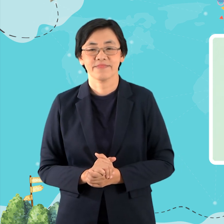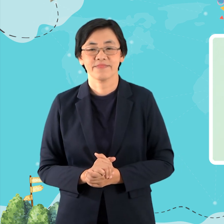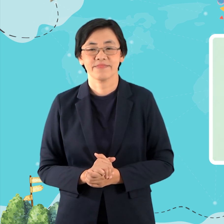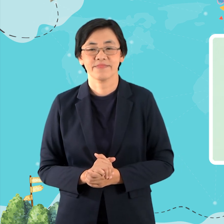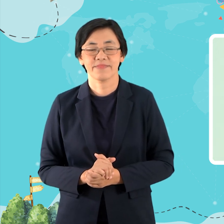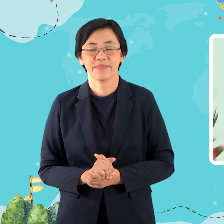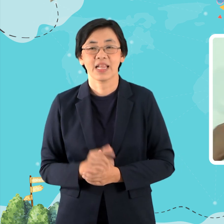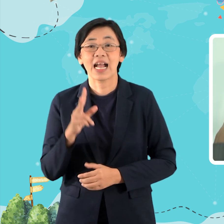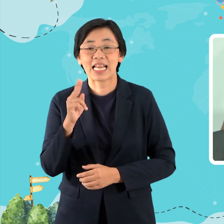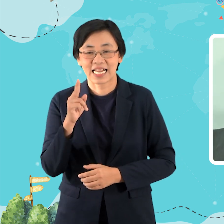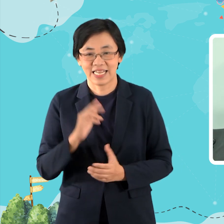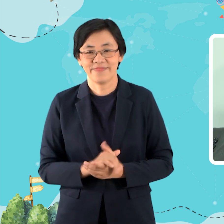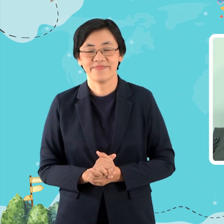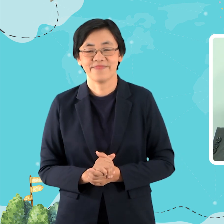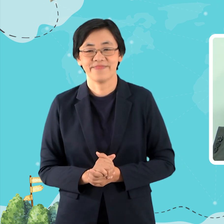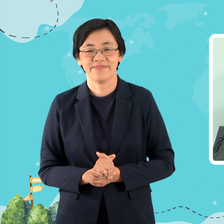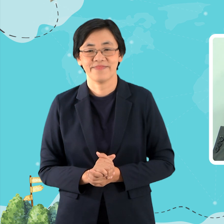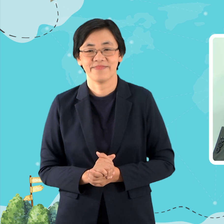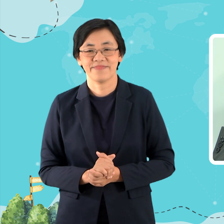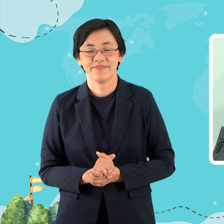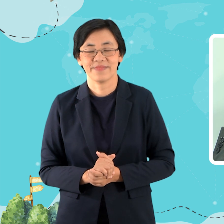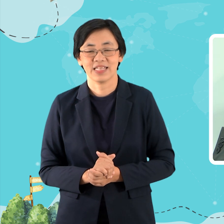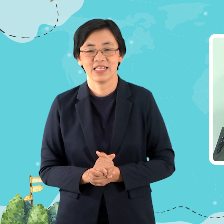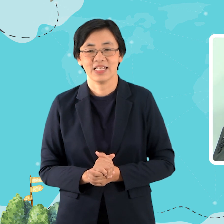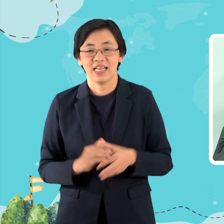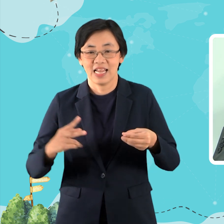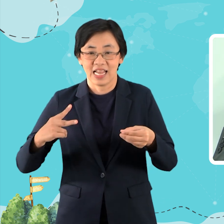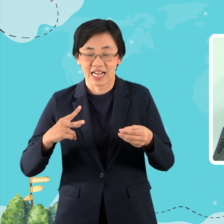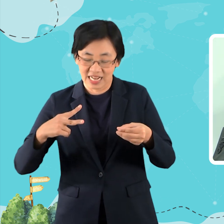เราขอใช้กรรไกรนะครับตัด